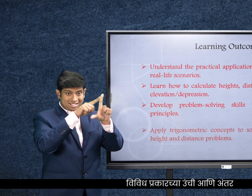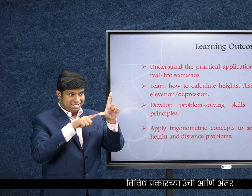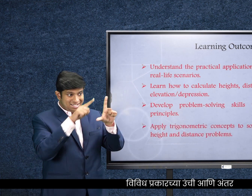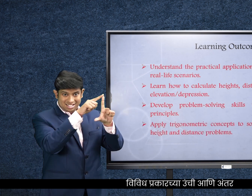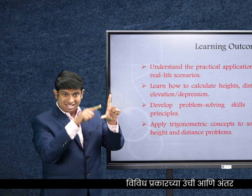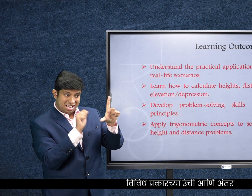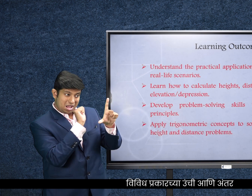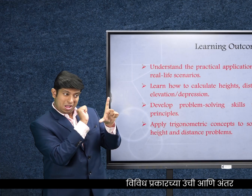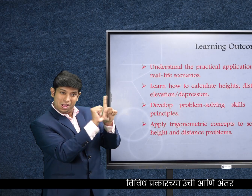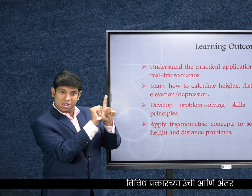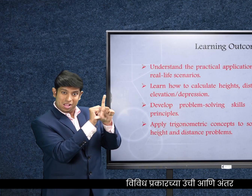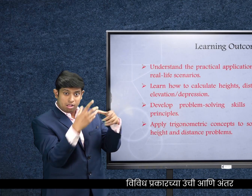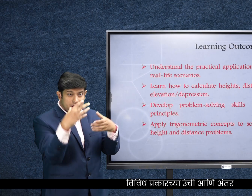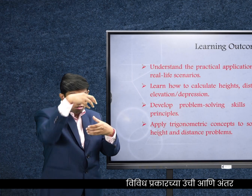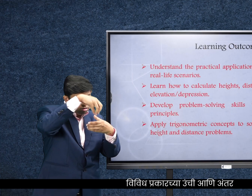विविध प्रकारच्या उंची आणि अंतर